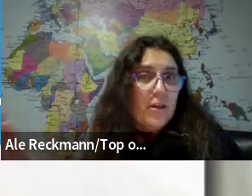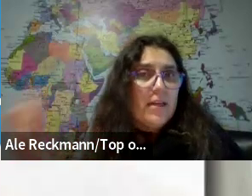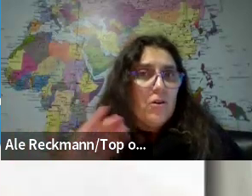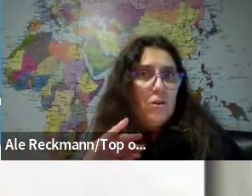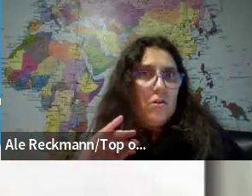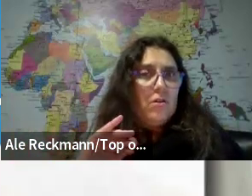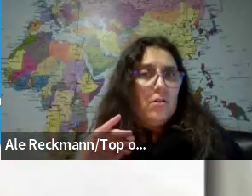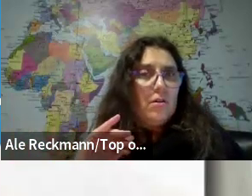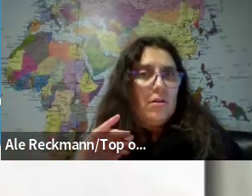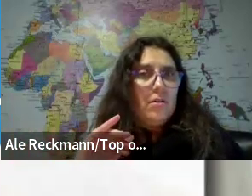tiene que oír o no.